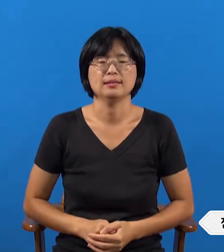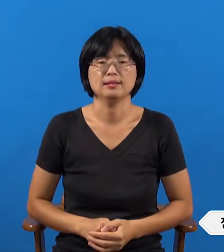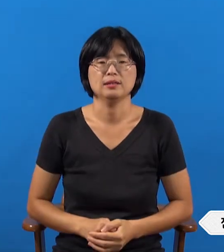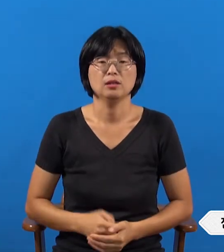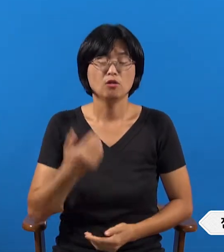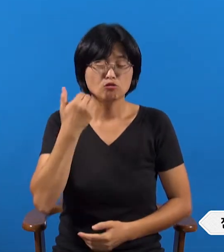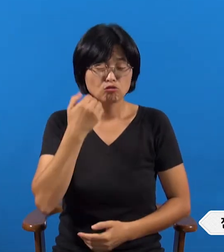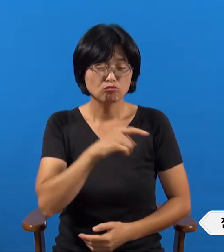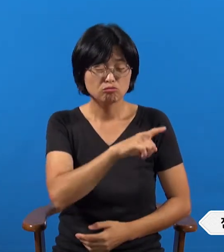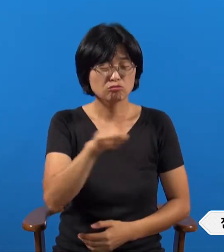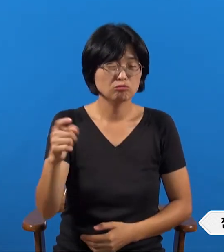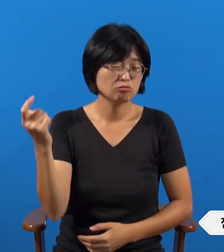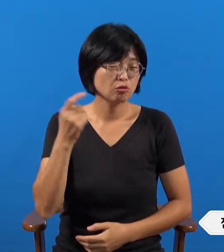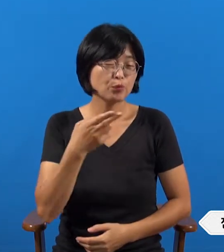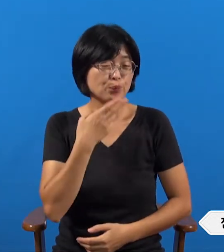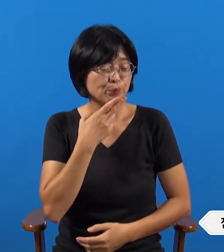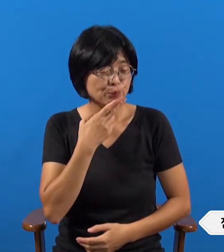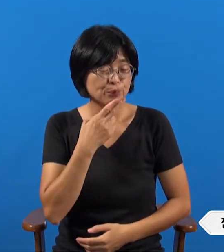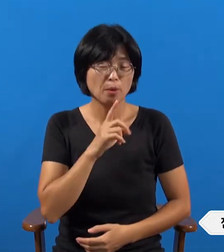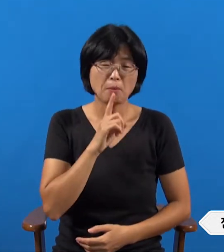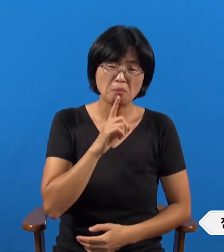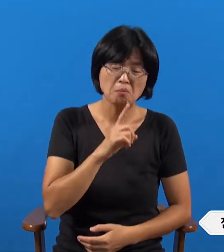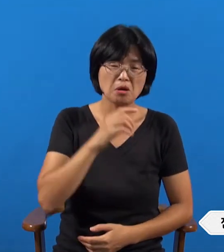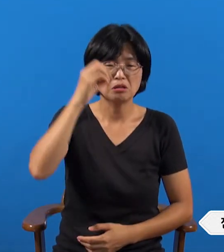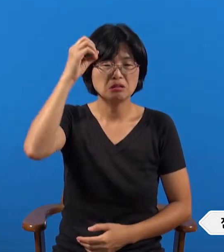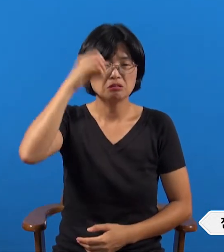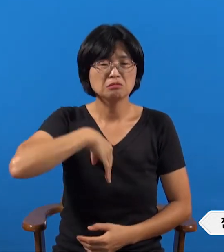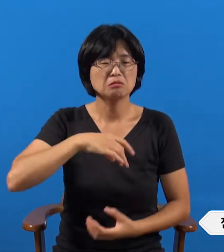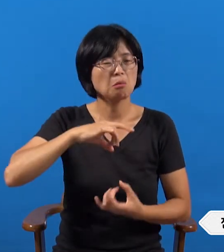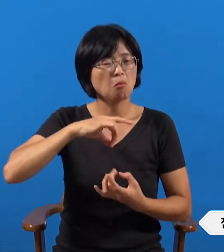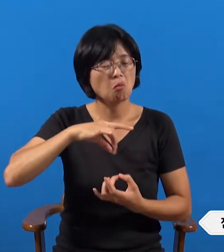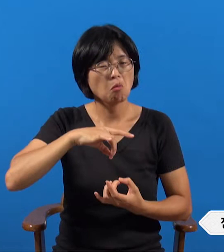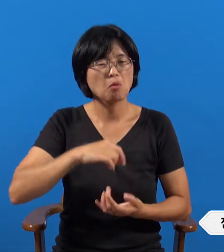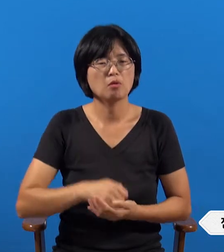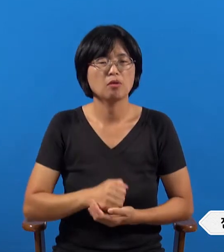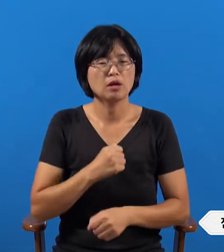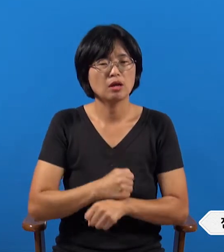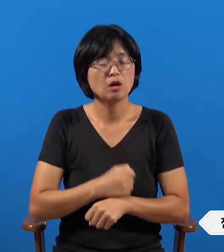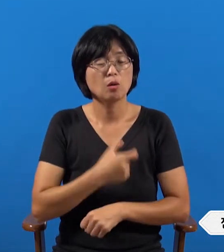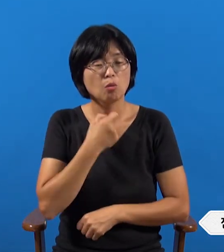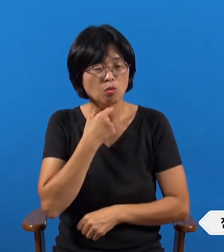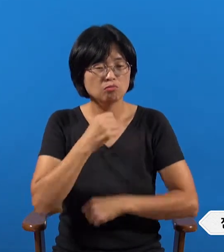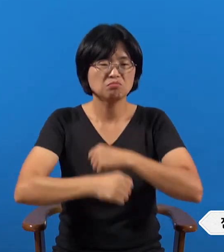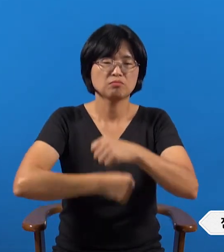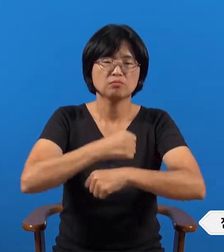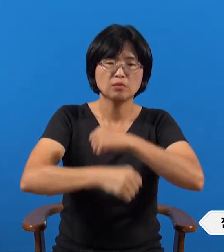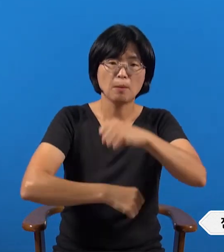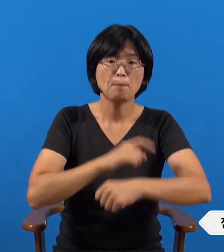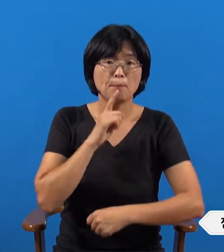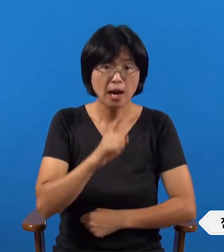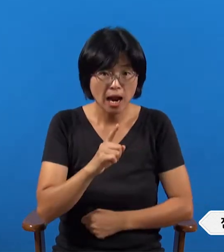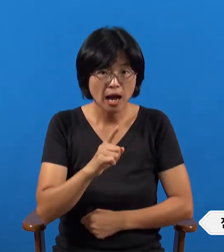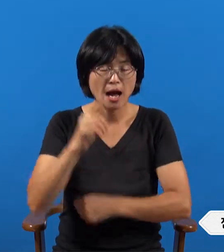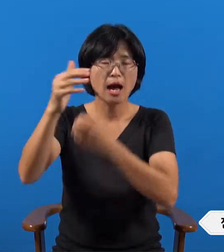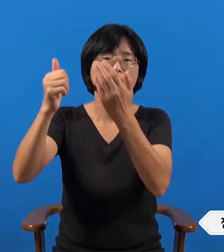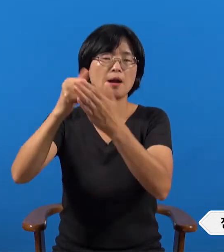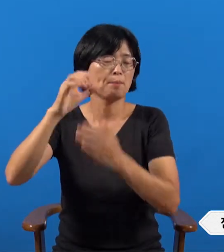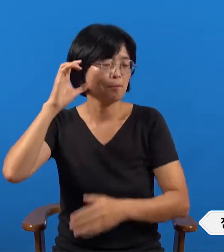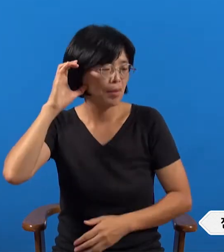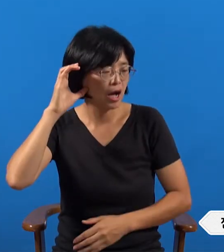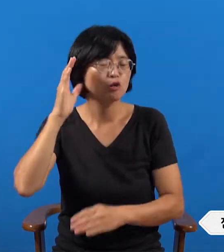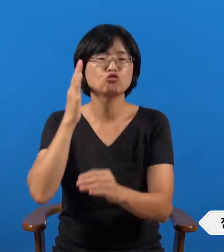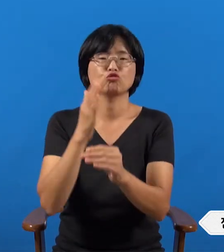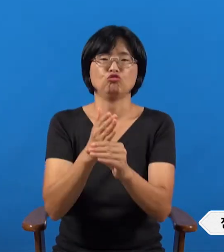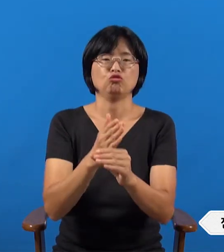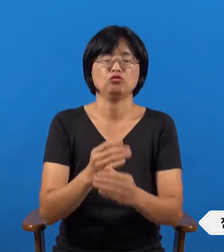심판하시겠다라고 말씀합니다. 아무도 듣지 않는 말처럼, 아니 우리가 그냥 하고 싶은 말이라고 하는 그 말들도